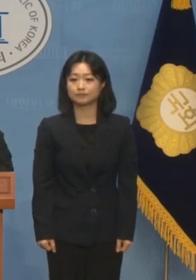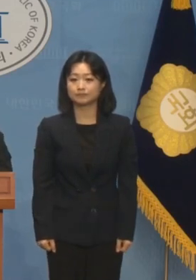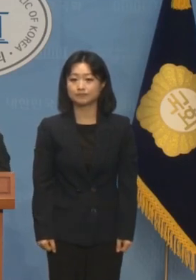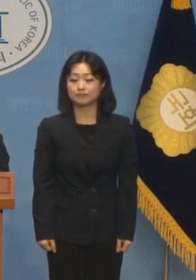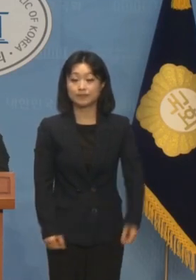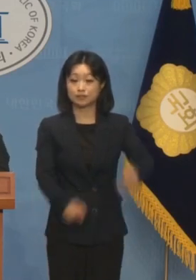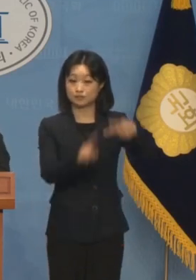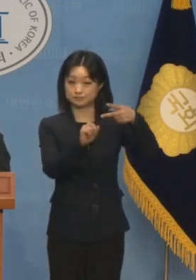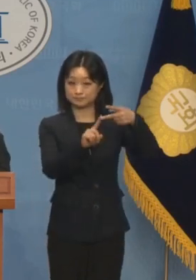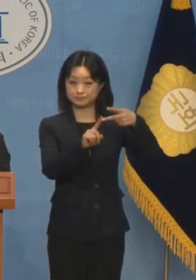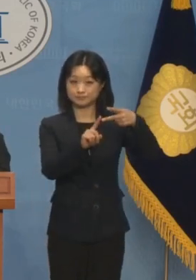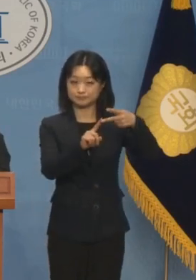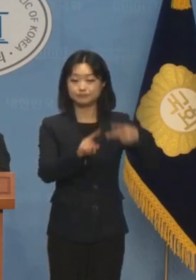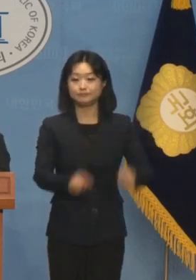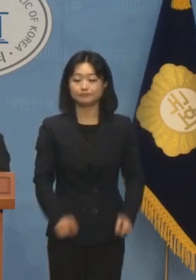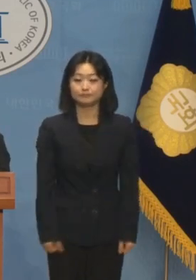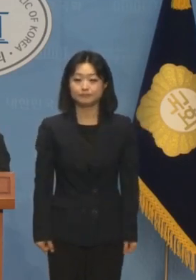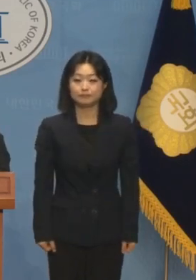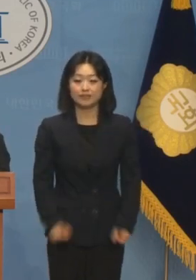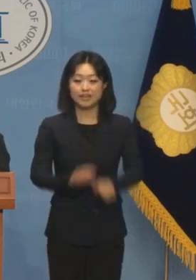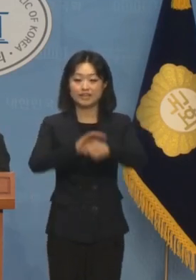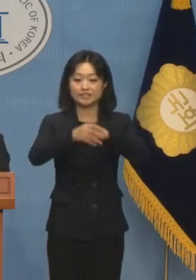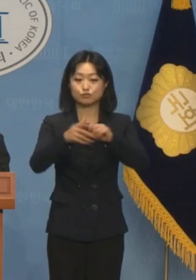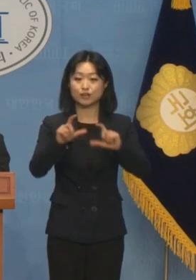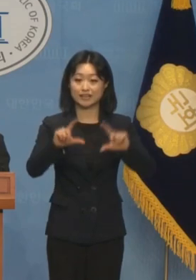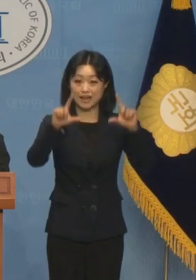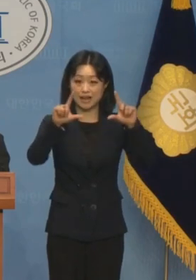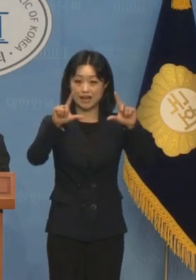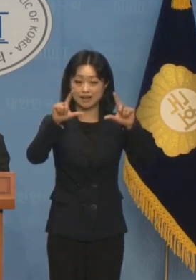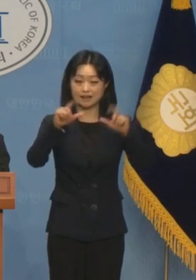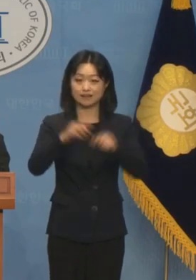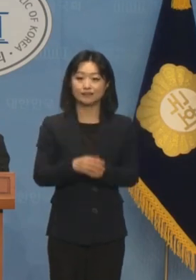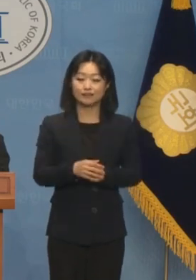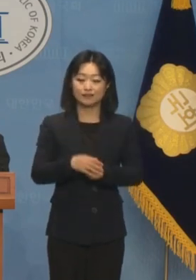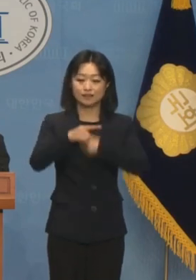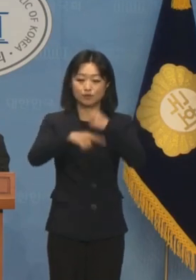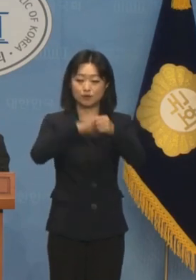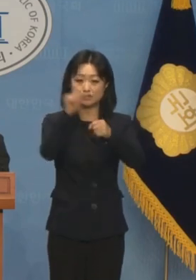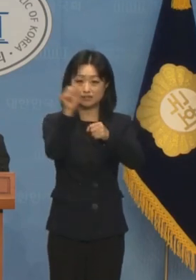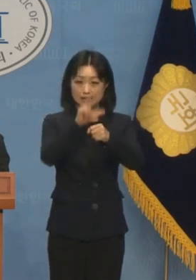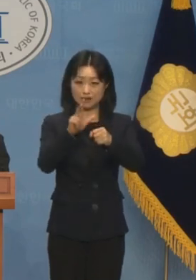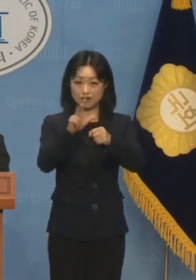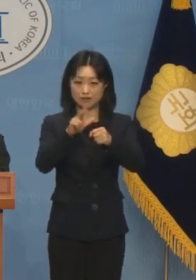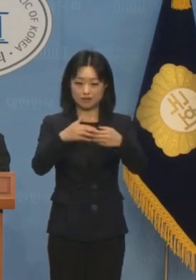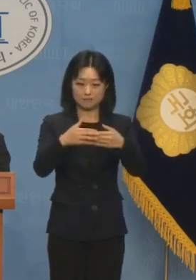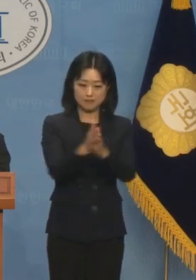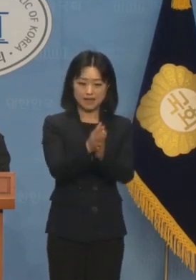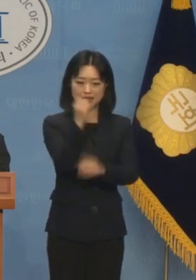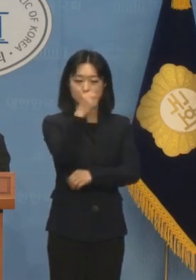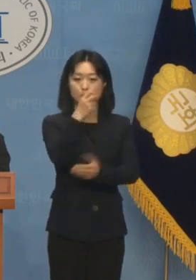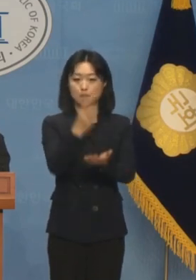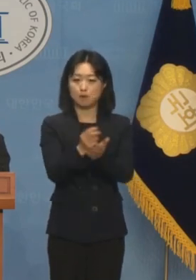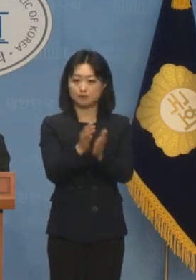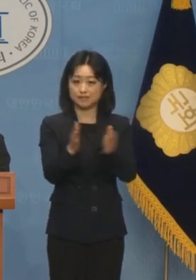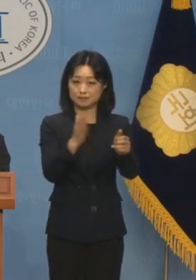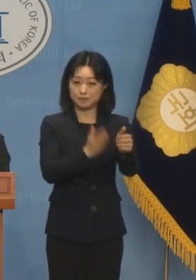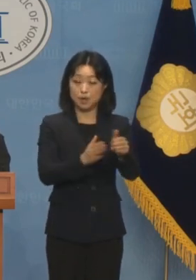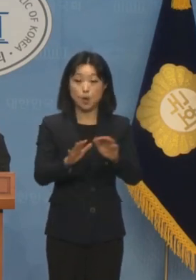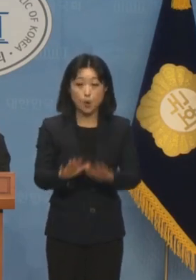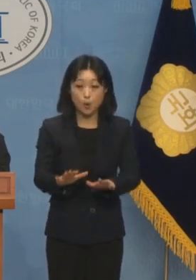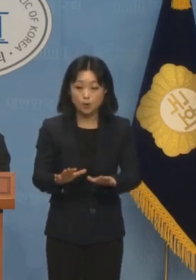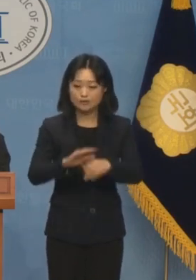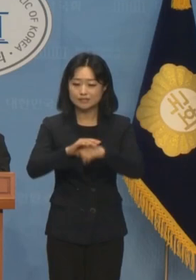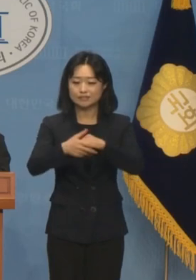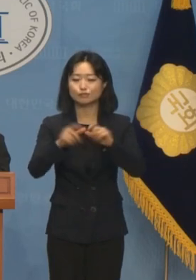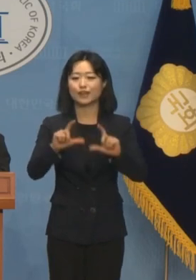네, 2번째입니다. 지구의 날 탈핵 기본법부터 시작합시다. 오늘은 지구의